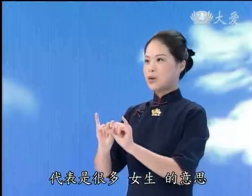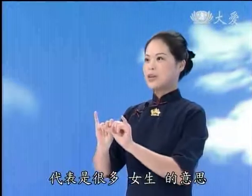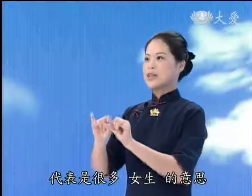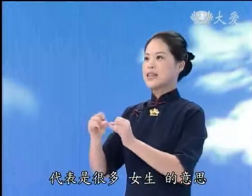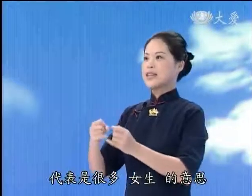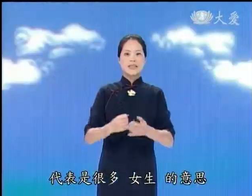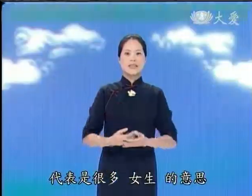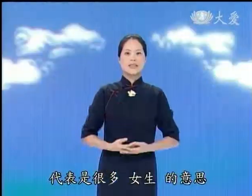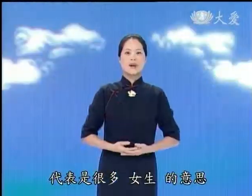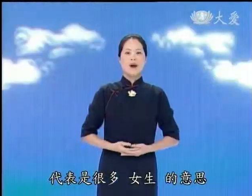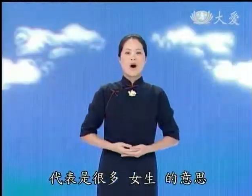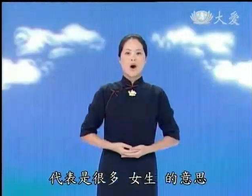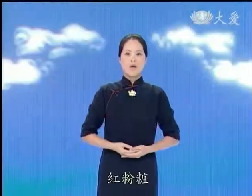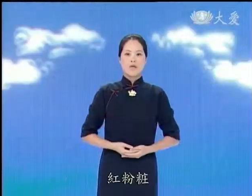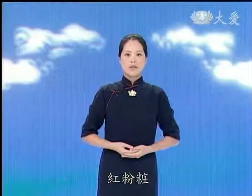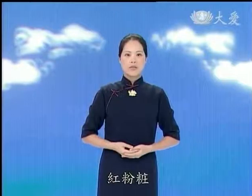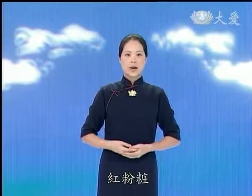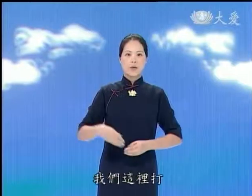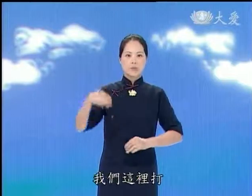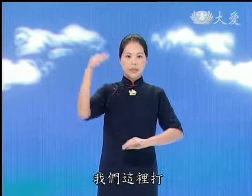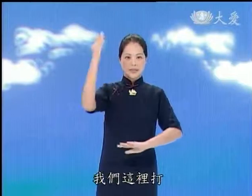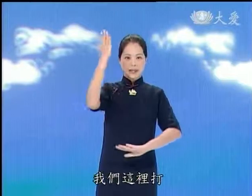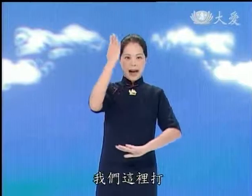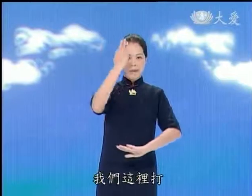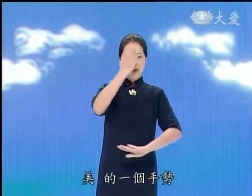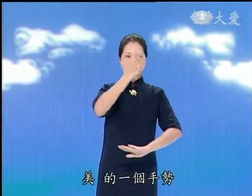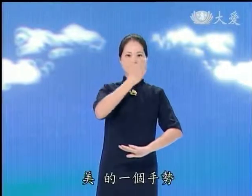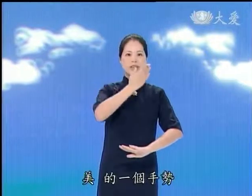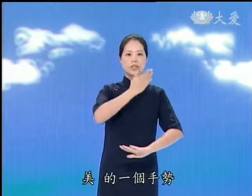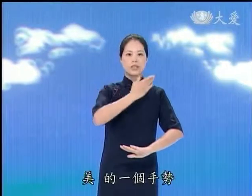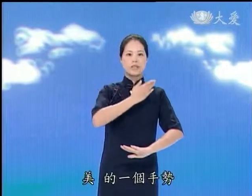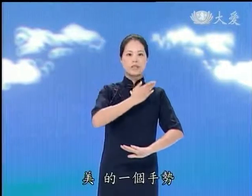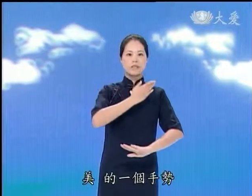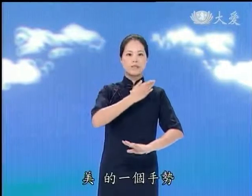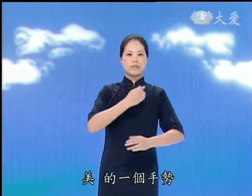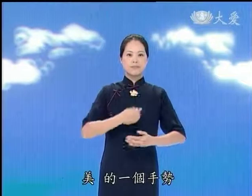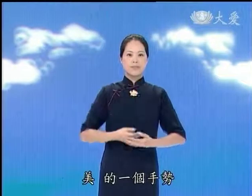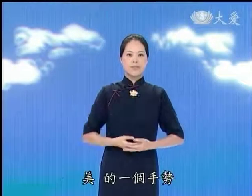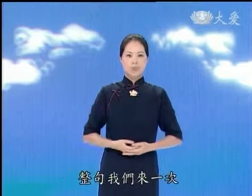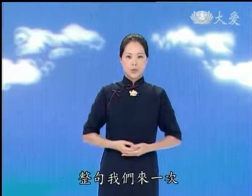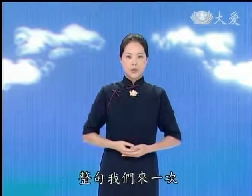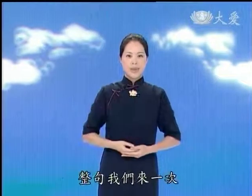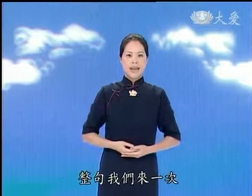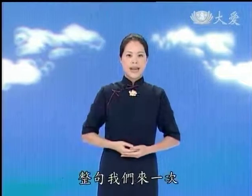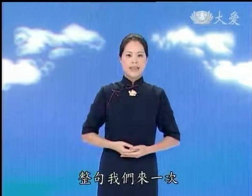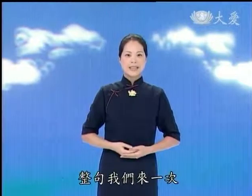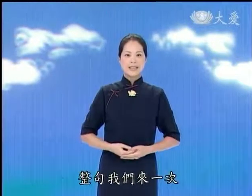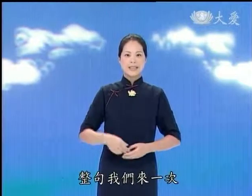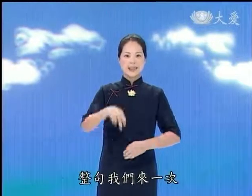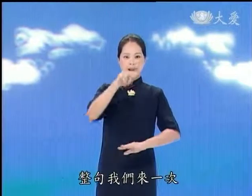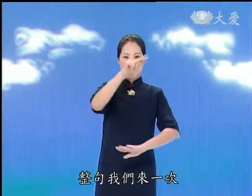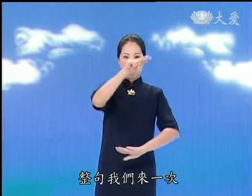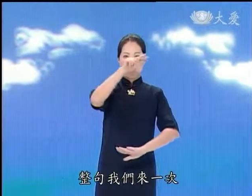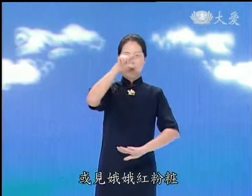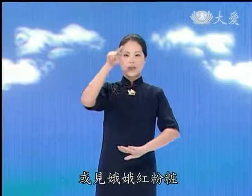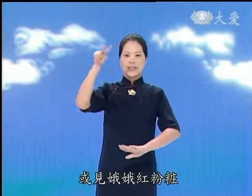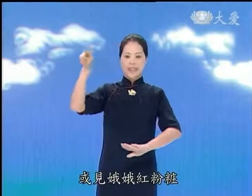多女生的意思。红粉妆我们这里打美的一个手势，整句我们来一次，霍